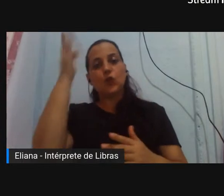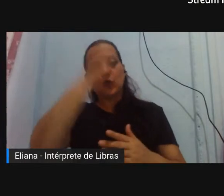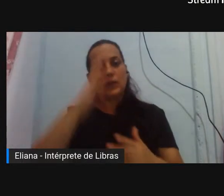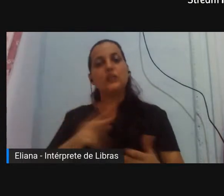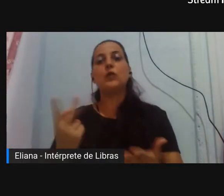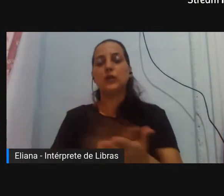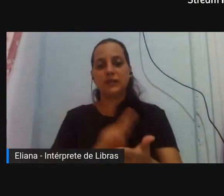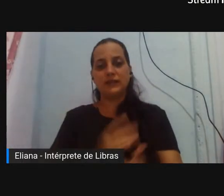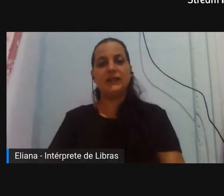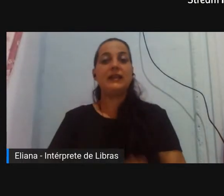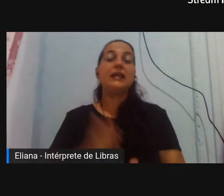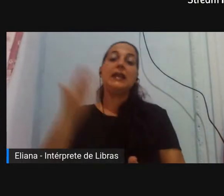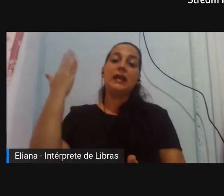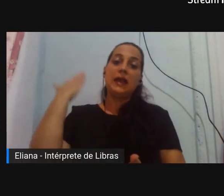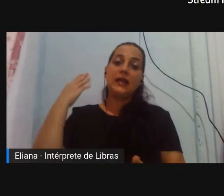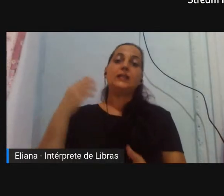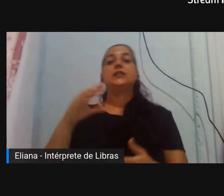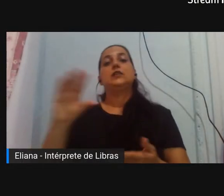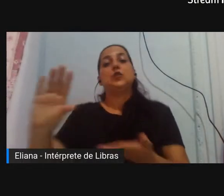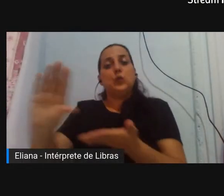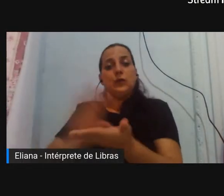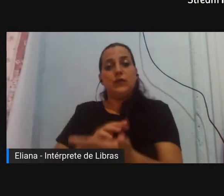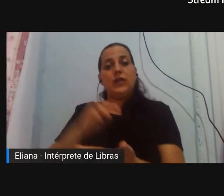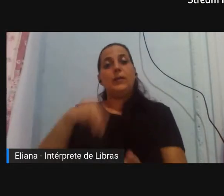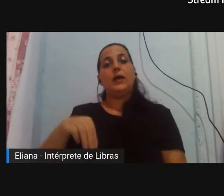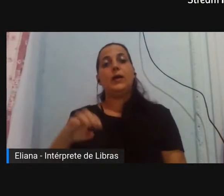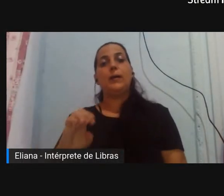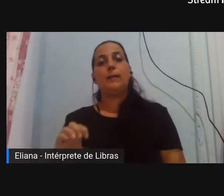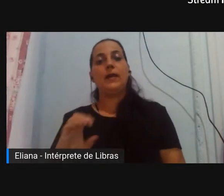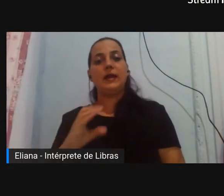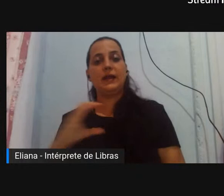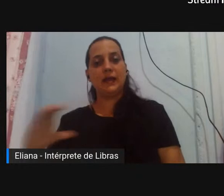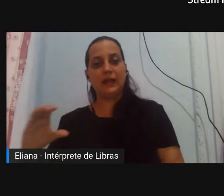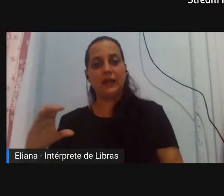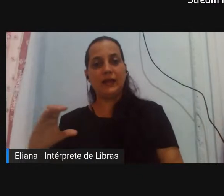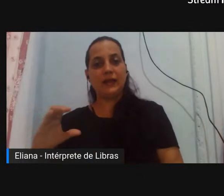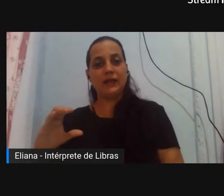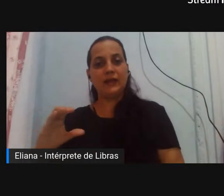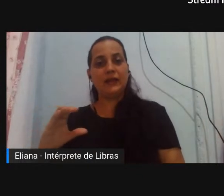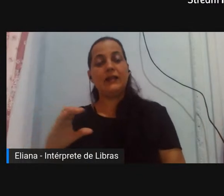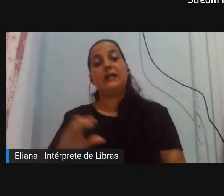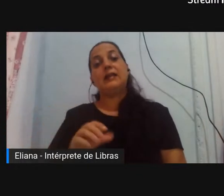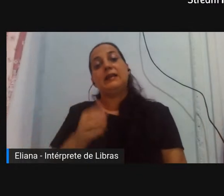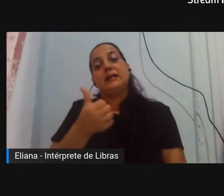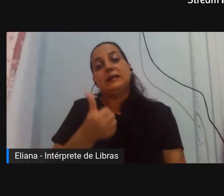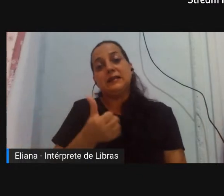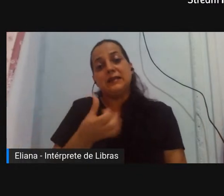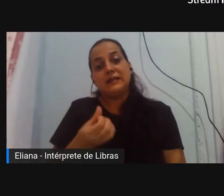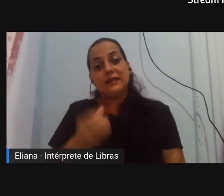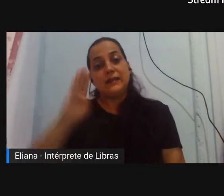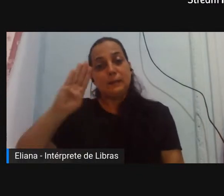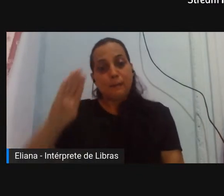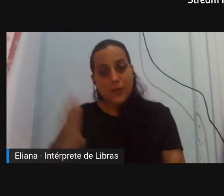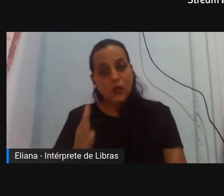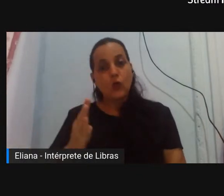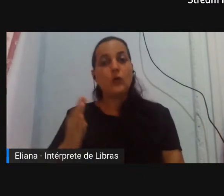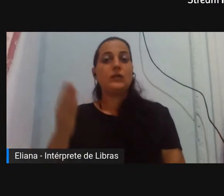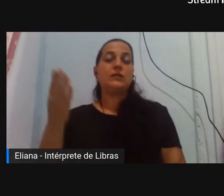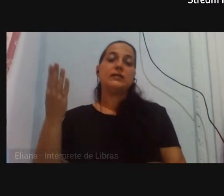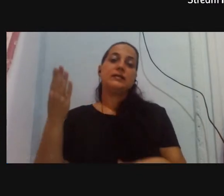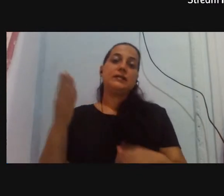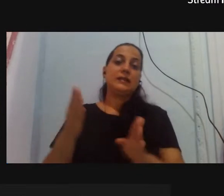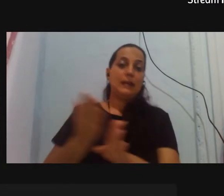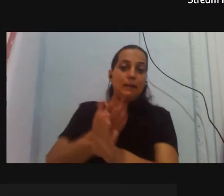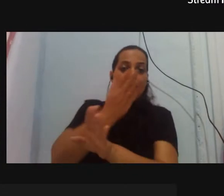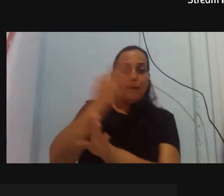em que o orçamento do MEC passa de 16 bilhões quando